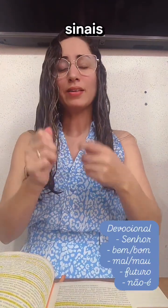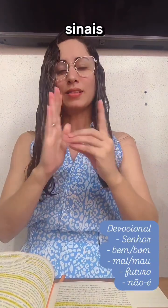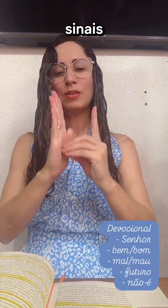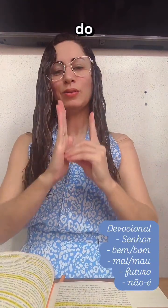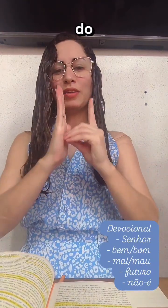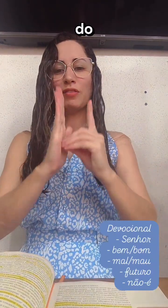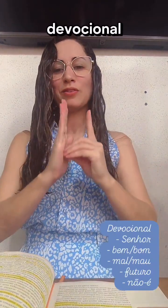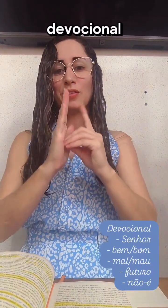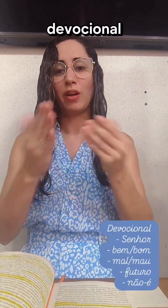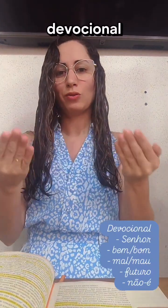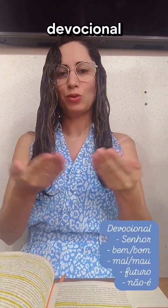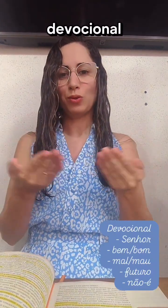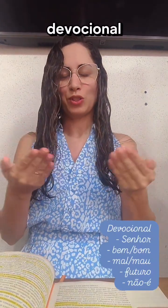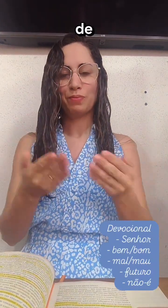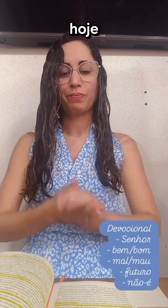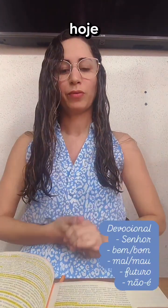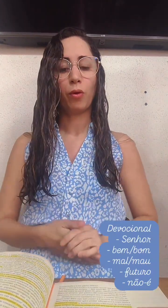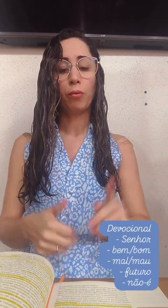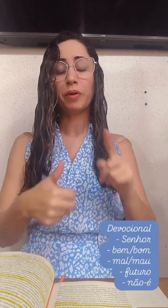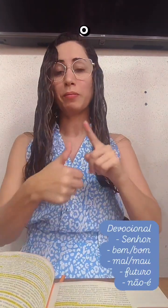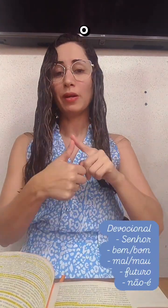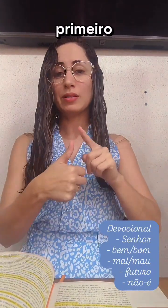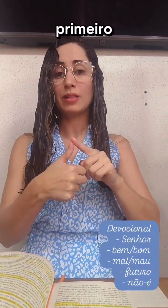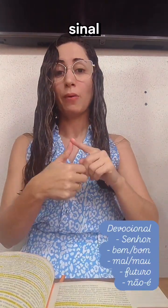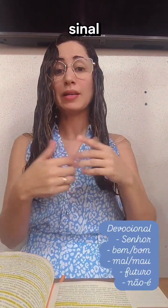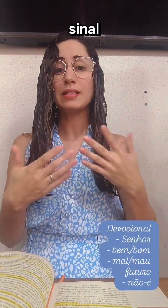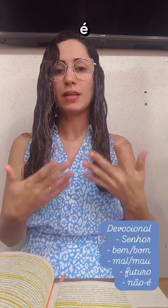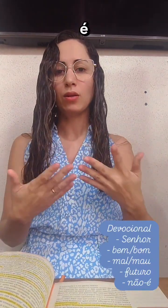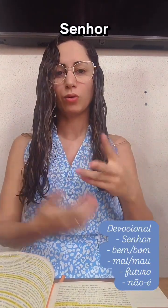Sinais do devocional de hoje. O primeiro sinal é Senhor.